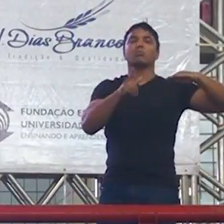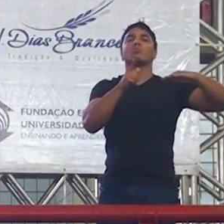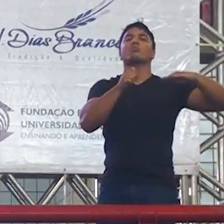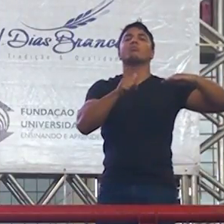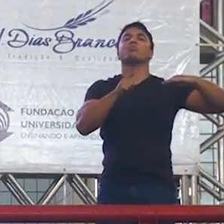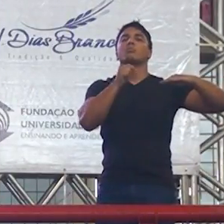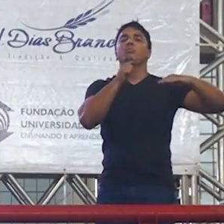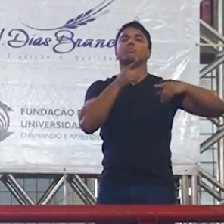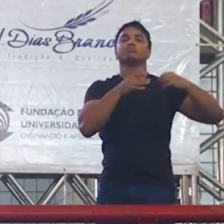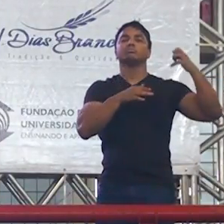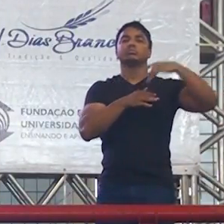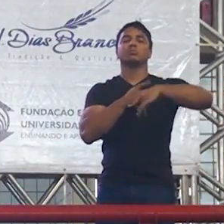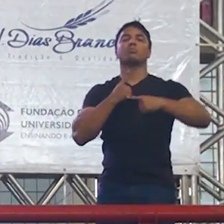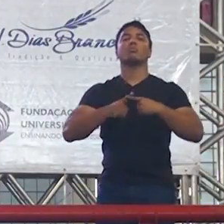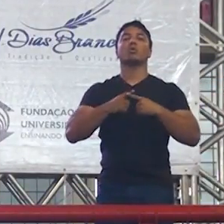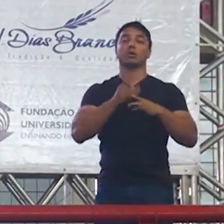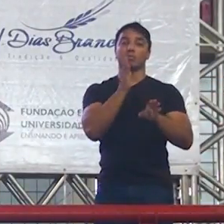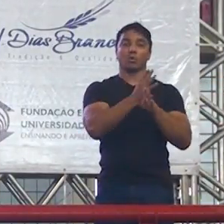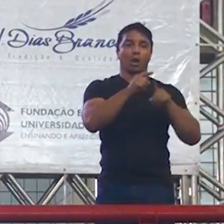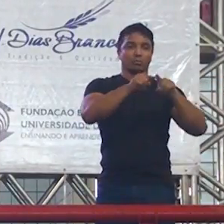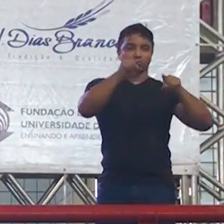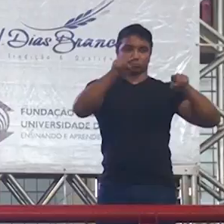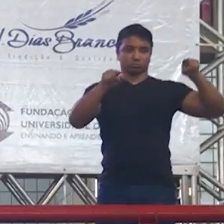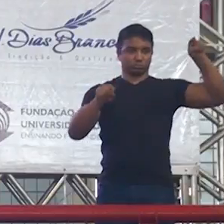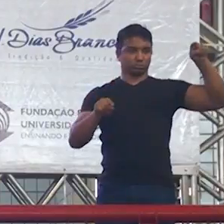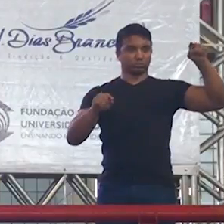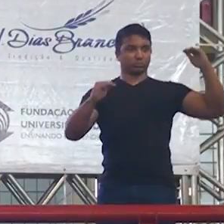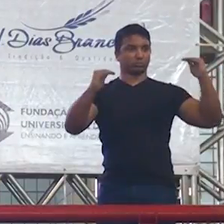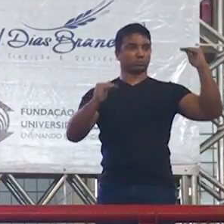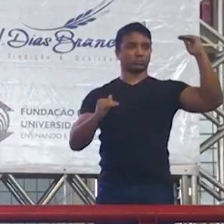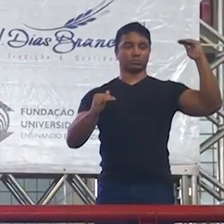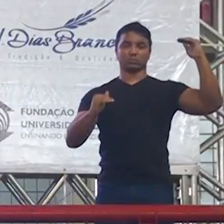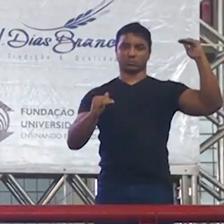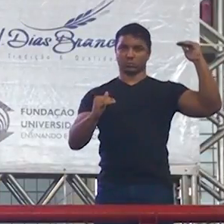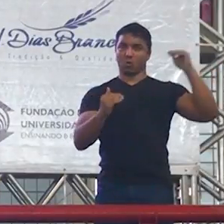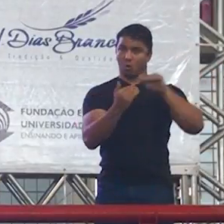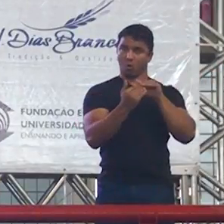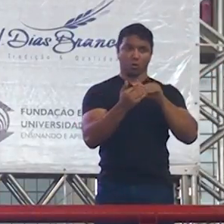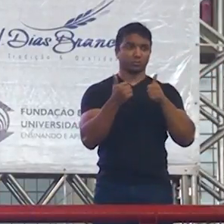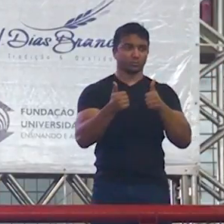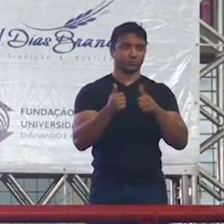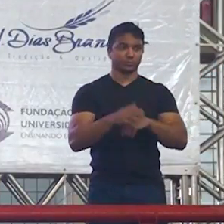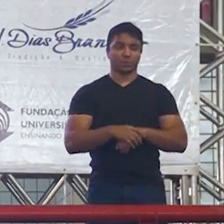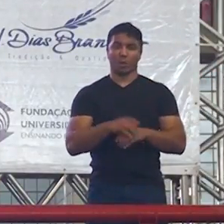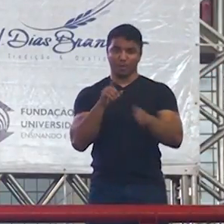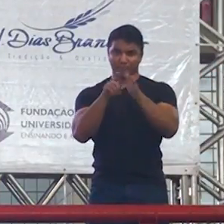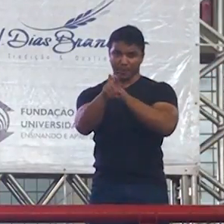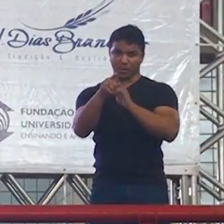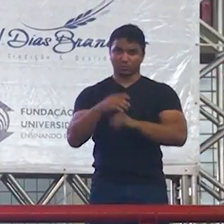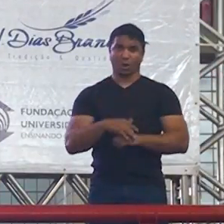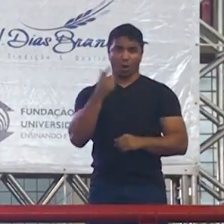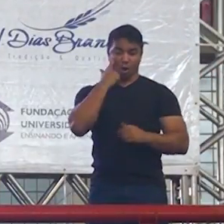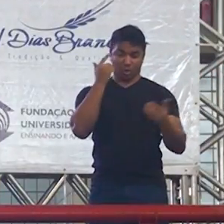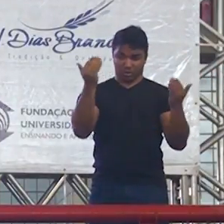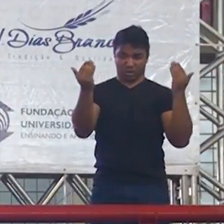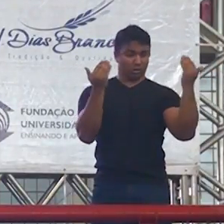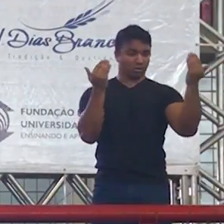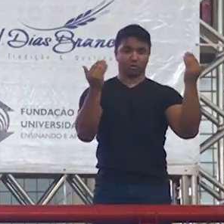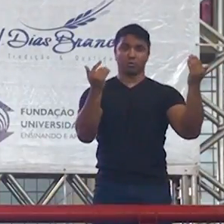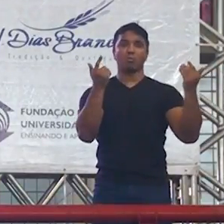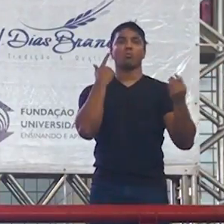Porque existe uma diferença de nível. Concordam comigo ou não? Aí eu pergunto para vocês, faça uma analogia,